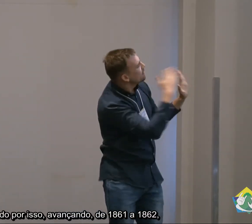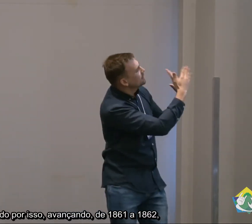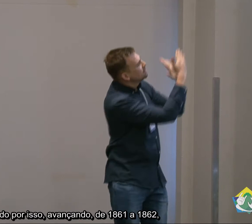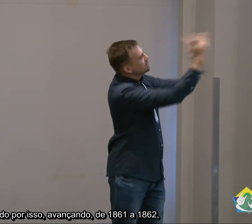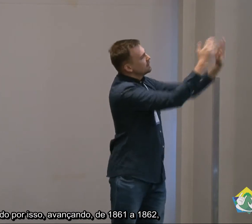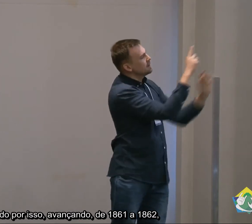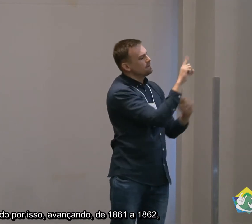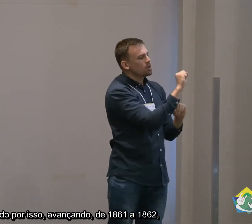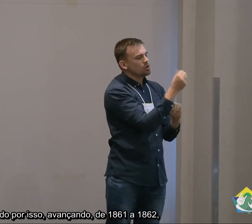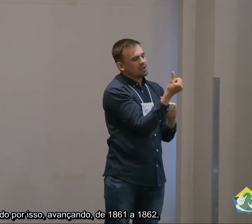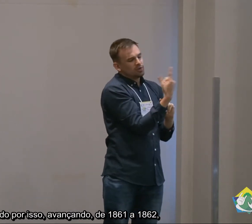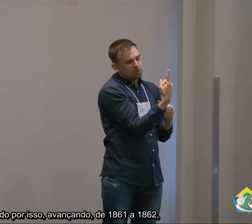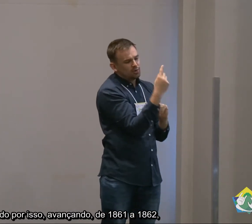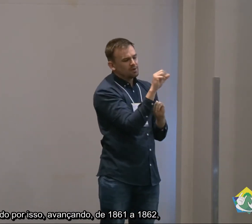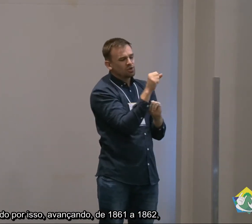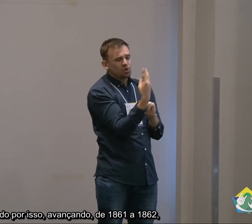de 1861 a 1862